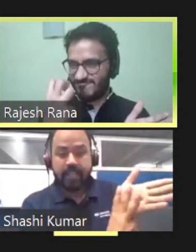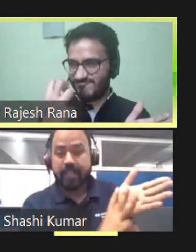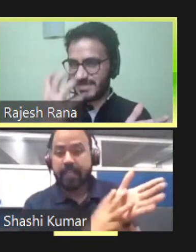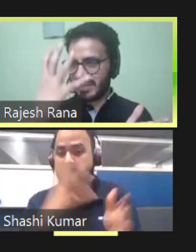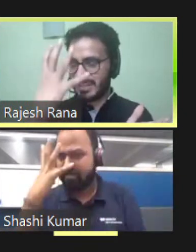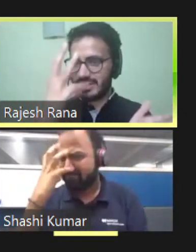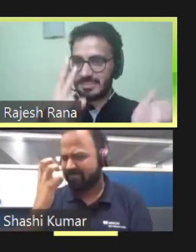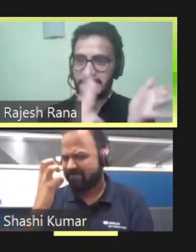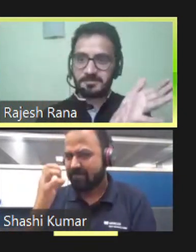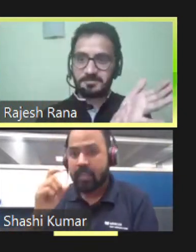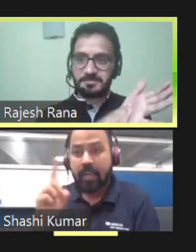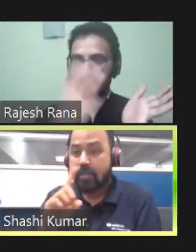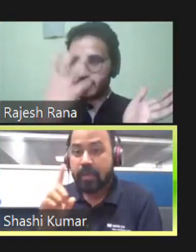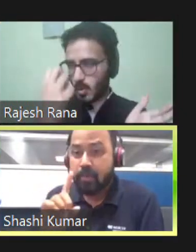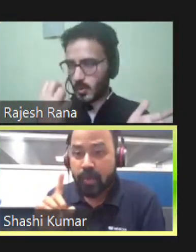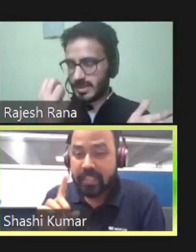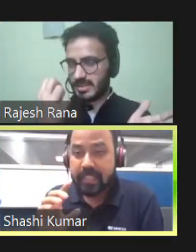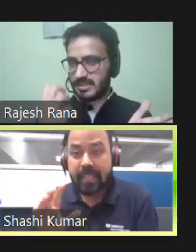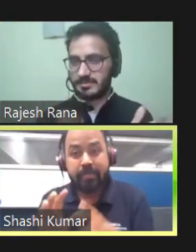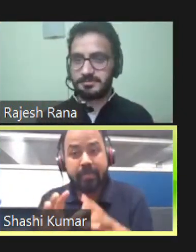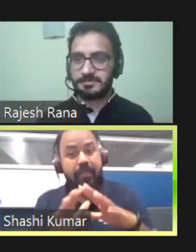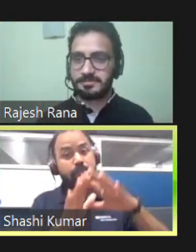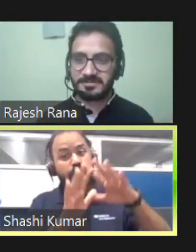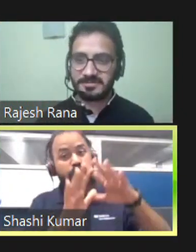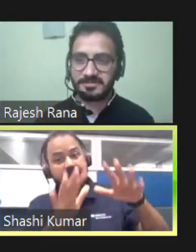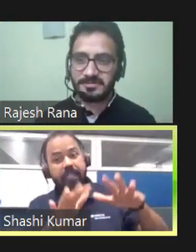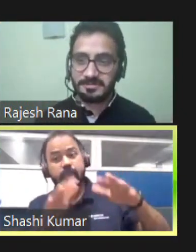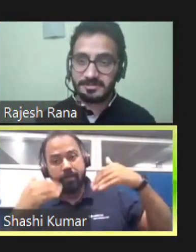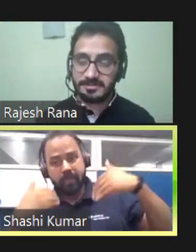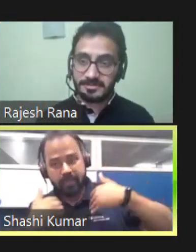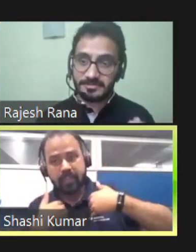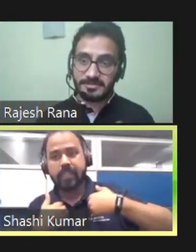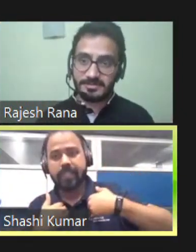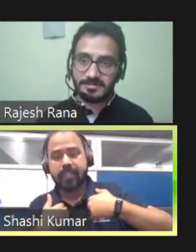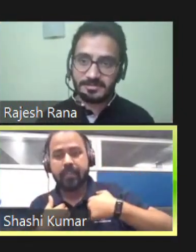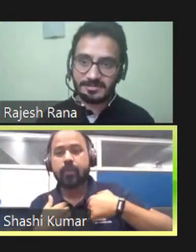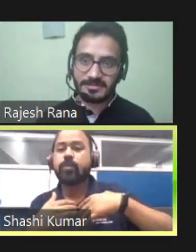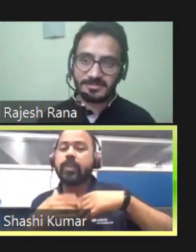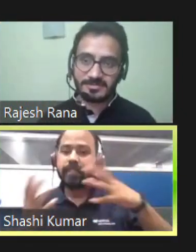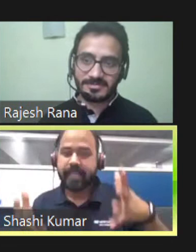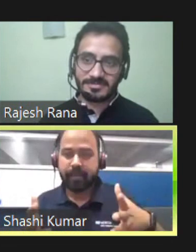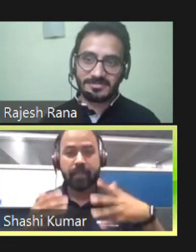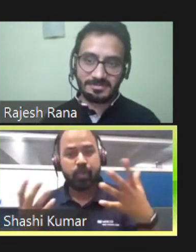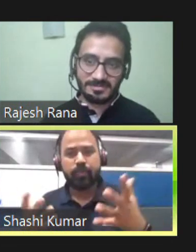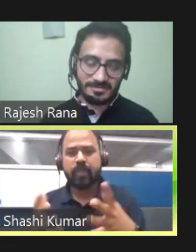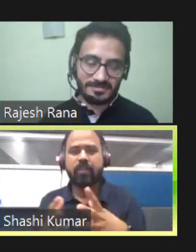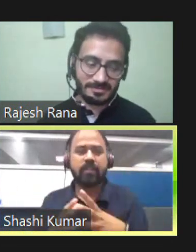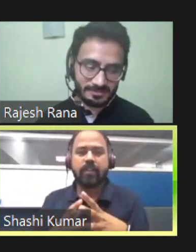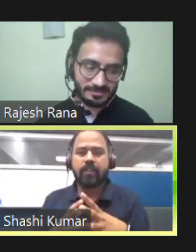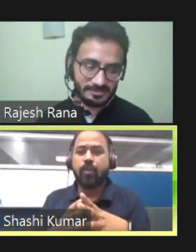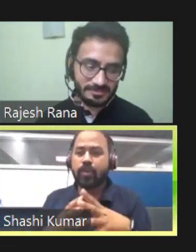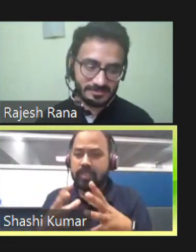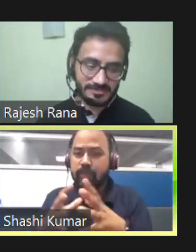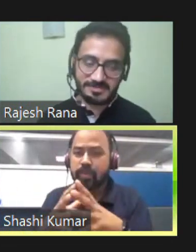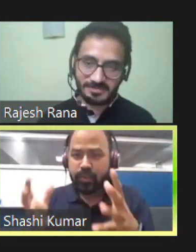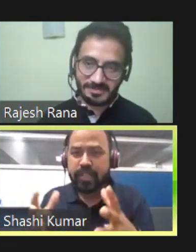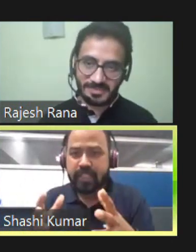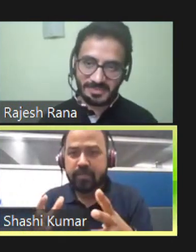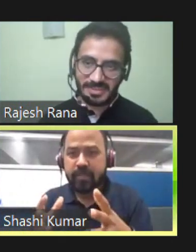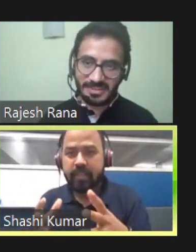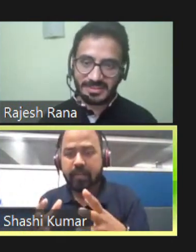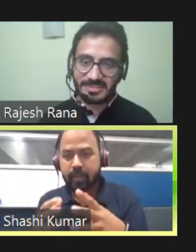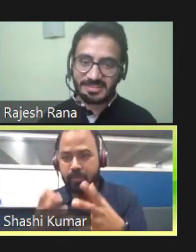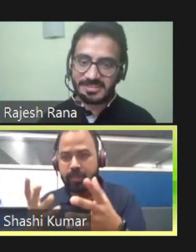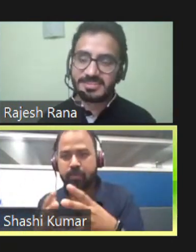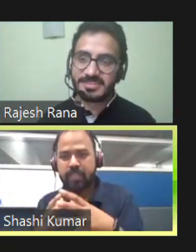मोहित का साइन नेम। अब ये मोहित का साइन नेम नहीं, मोहित जो हमारा कलीग है उनका साइन नेम है। क्यों? हो सकता है उस